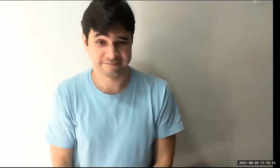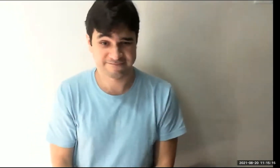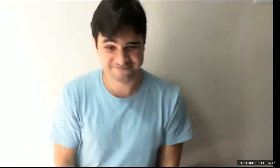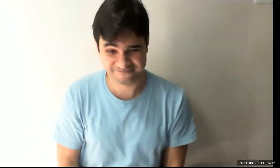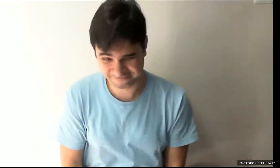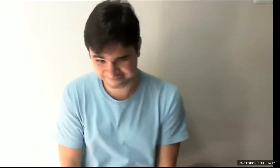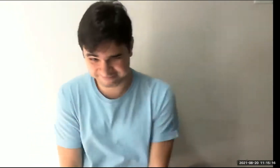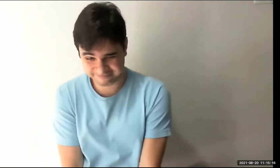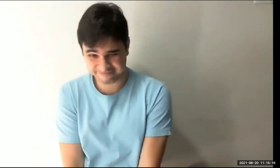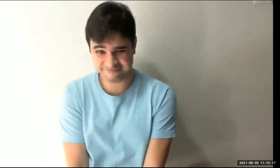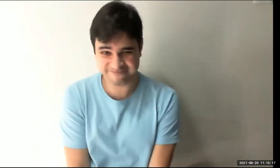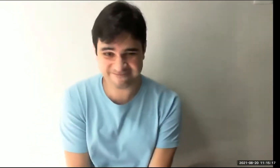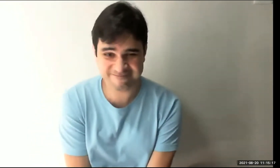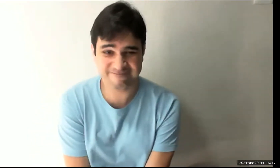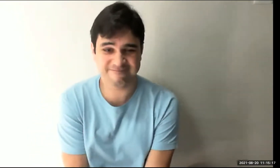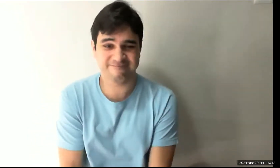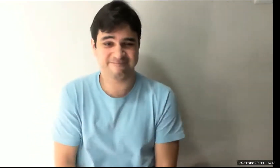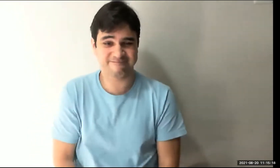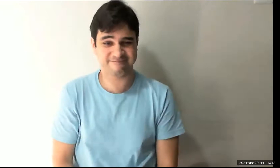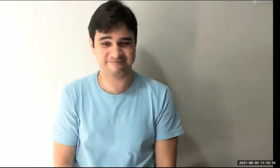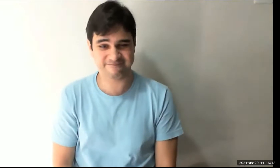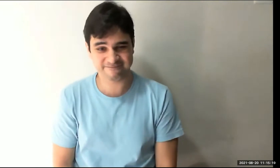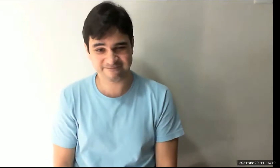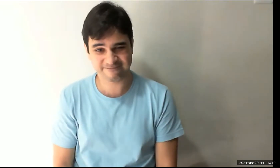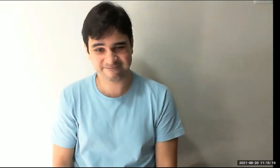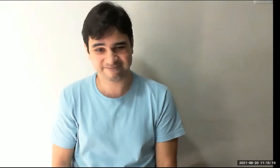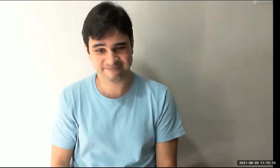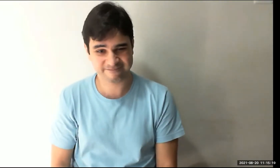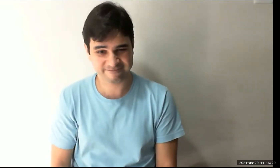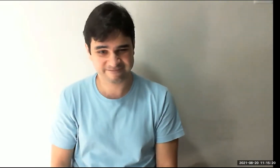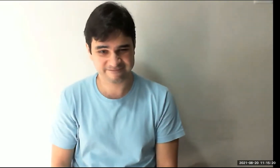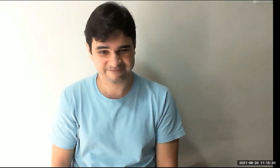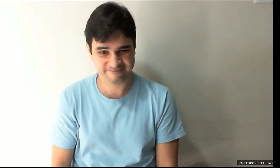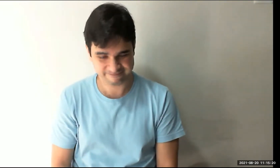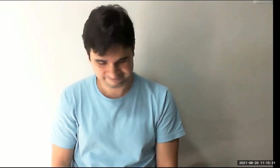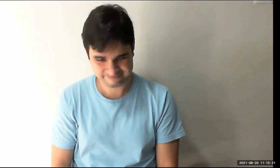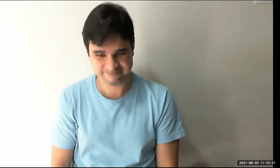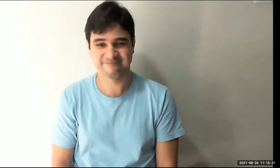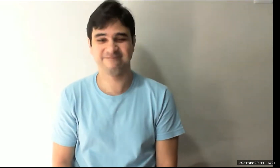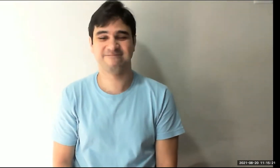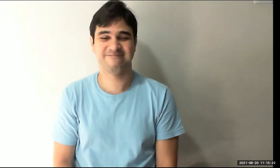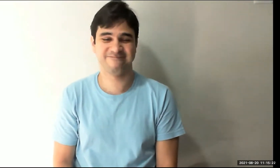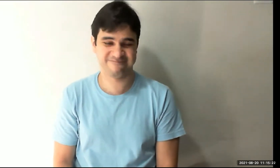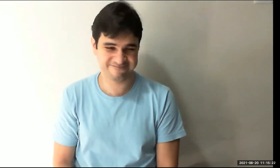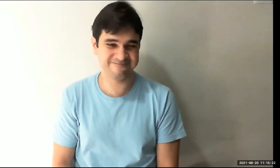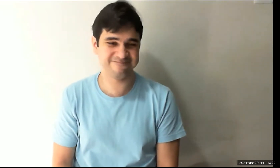essa área da natação, que é a produção dos meus materiais, tá bom? Eu não vejo problema, eu só não tenho contato com esses professores.